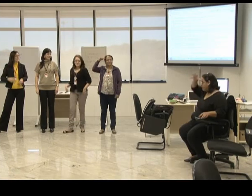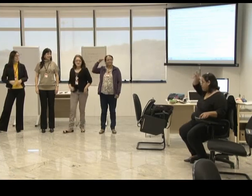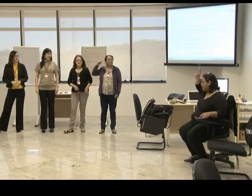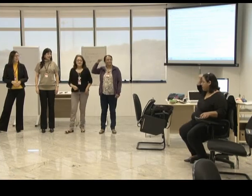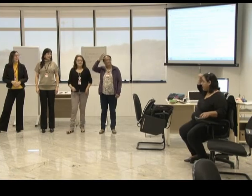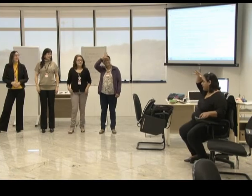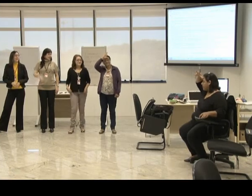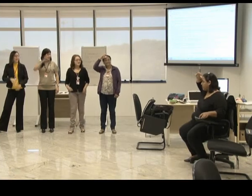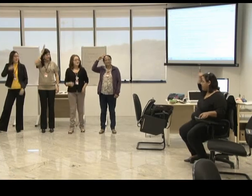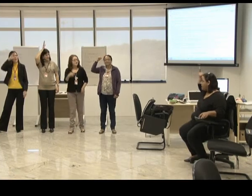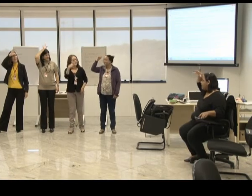aqui.